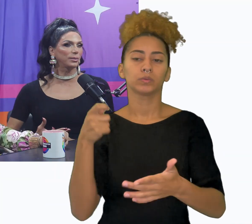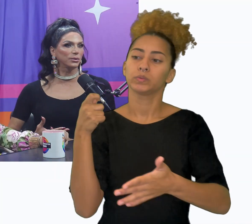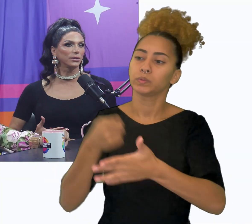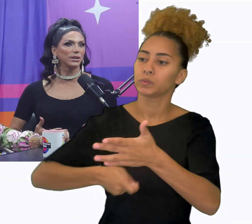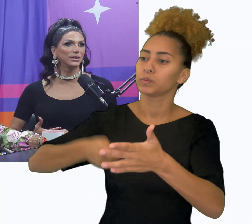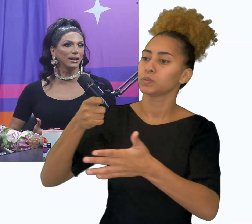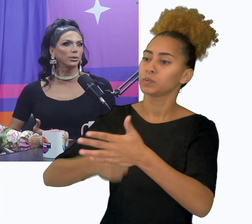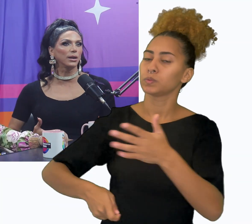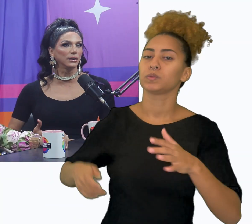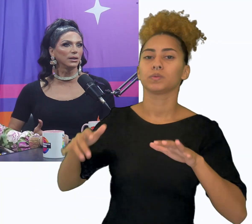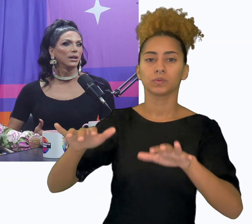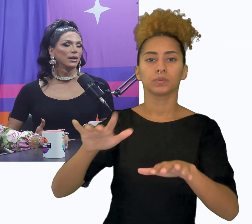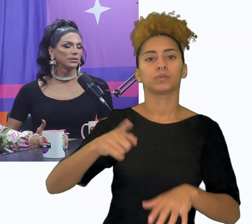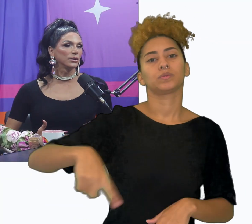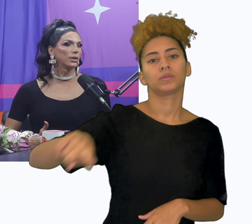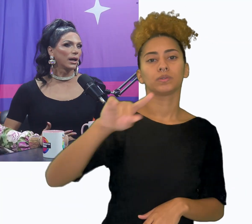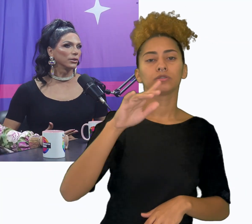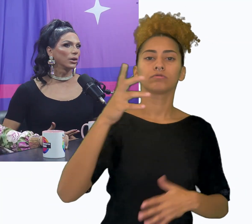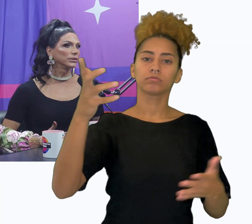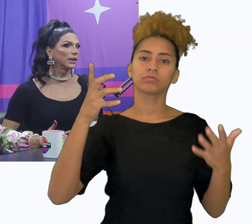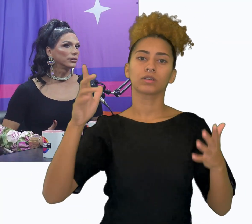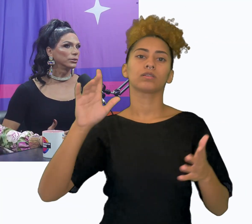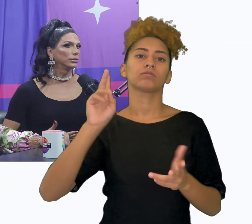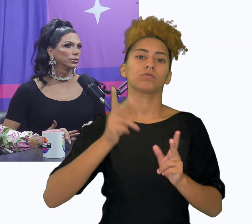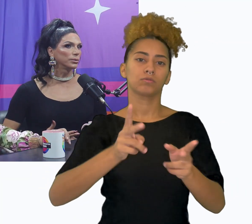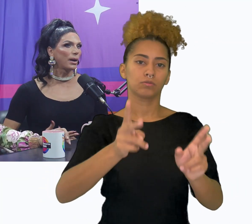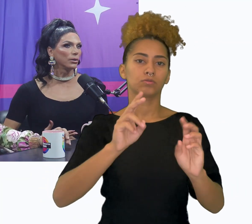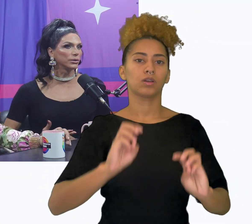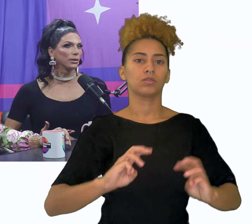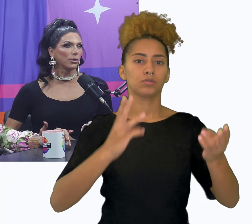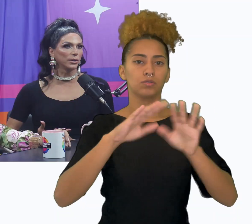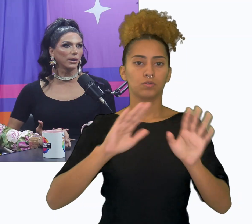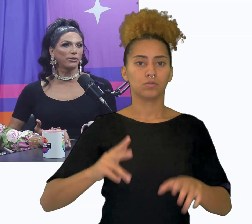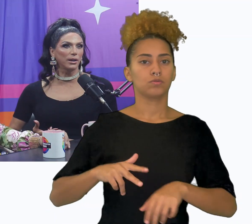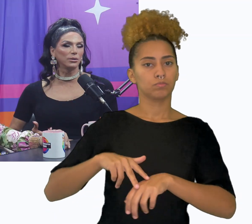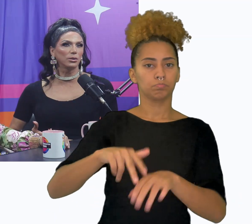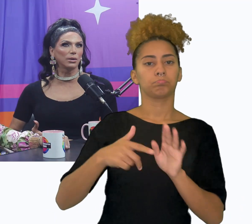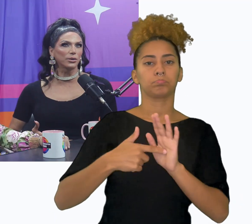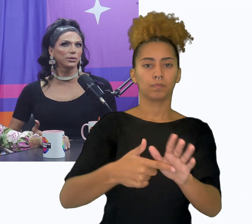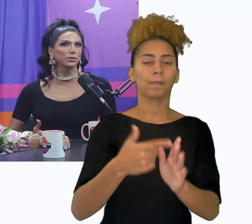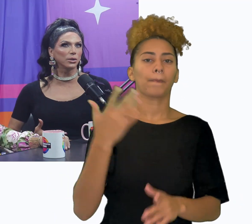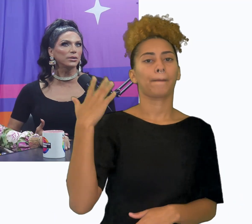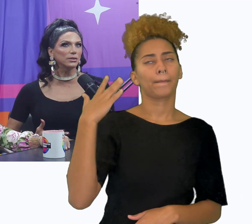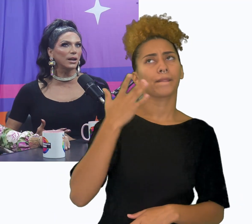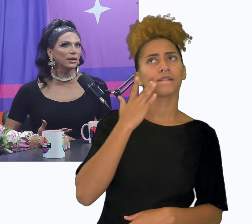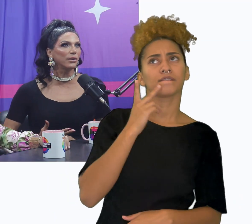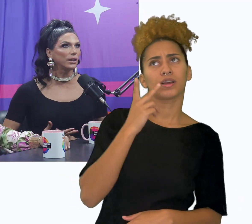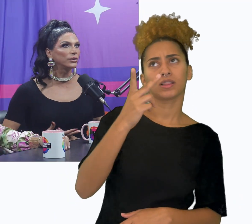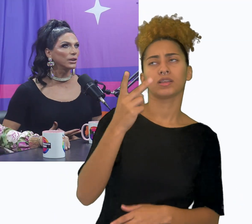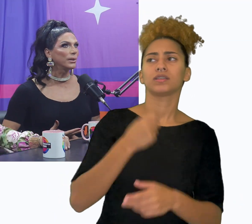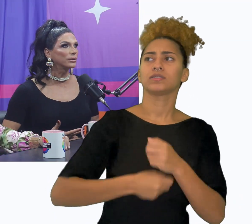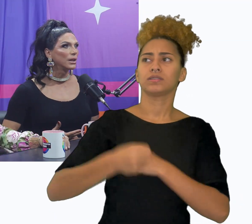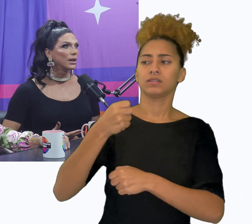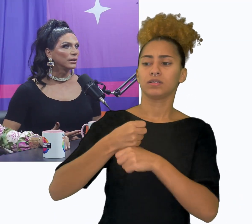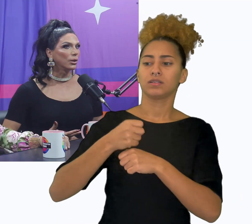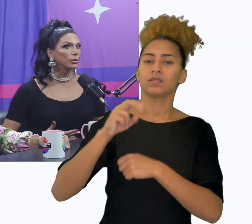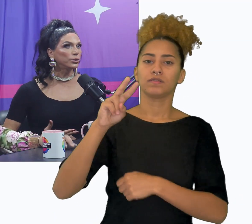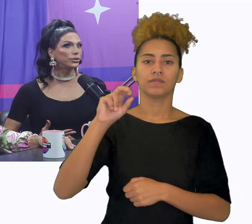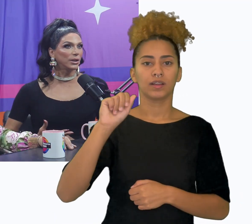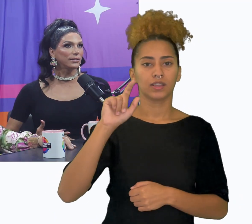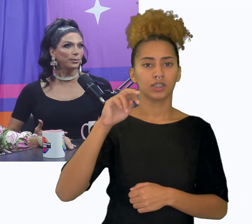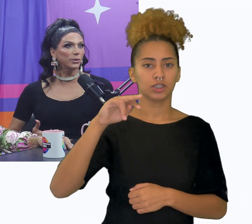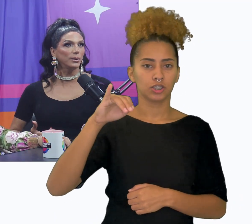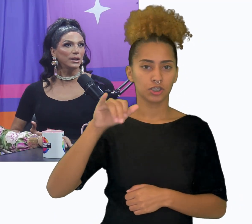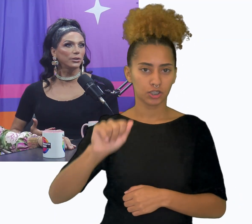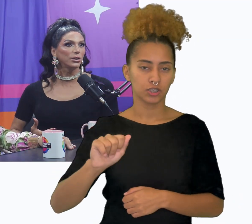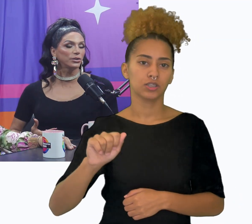desbravadora dessas pessoas que tentam ainda segurar nós dentro dos palcos, né? Uma coisa que eu falei, acho que nos 2 anos da Valentina mesmo, não